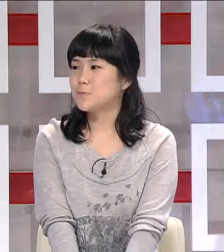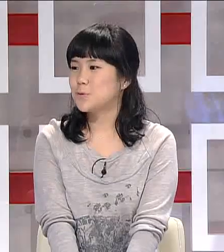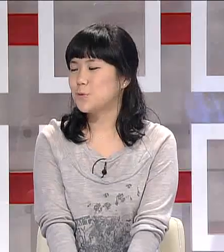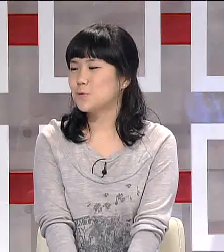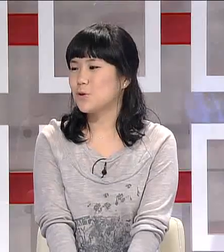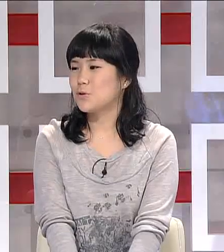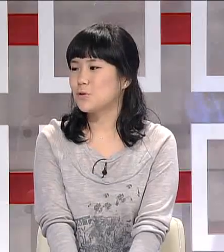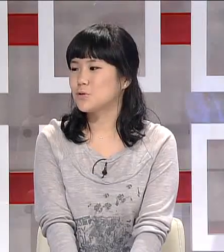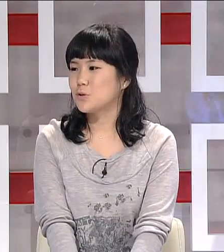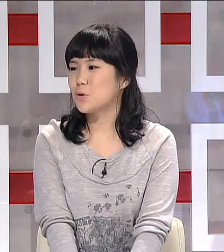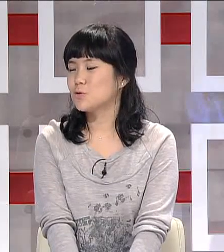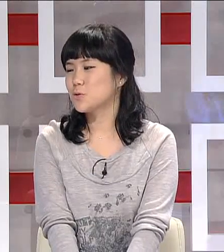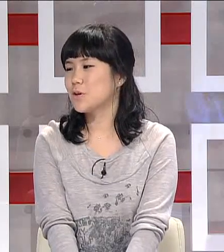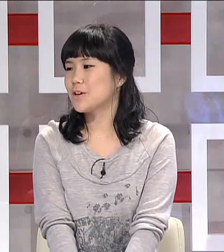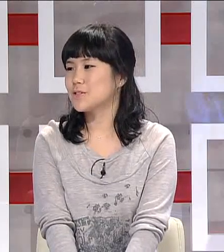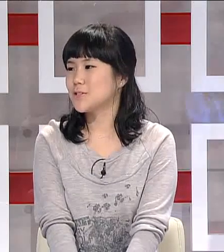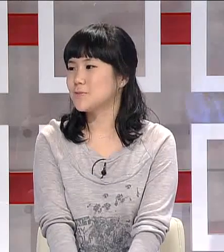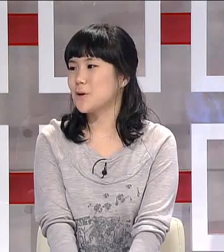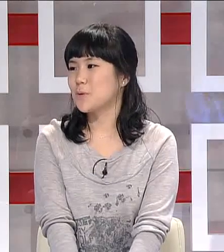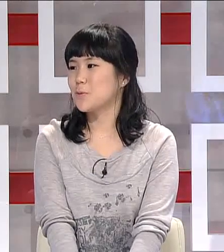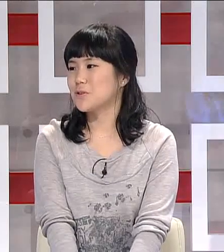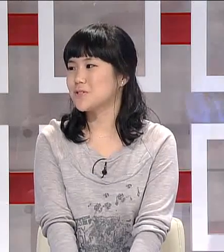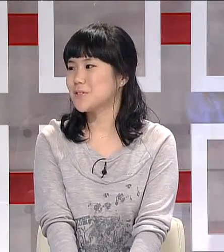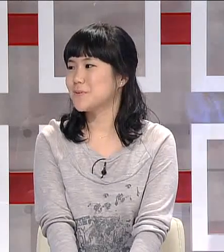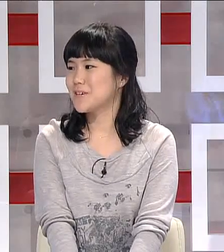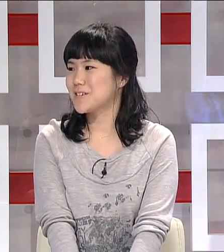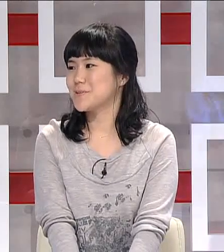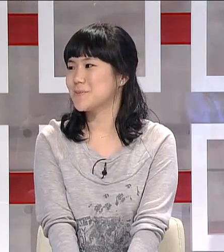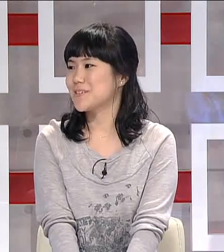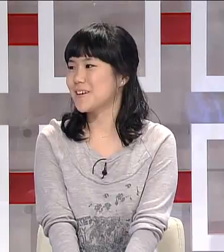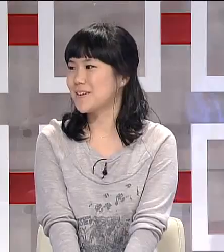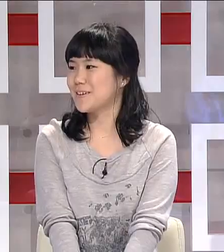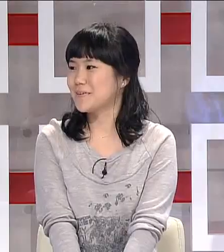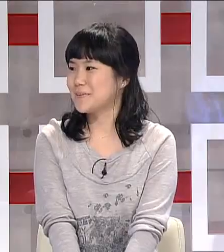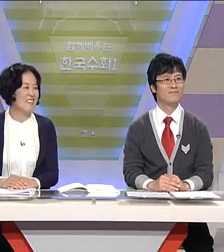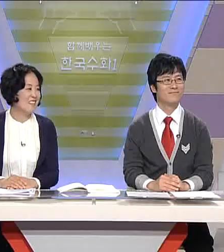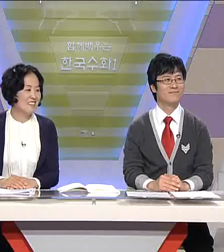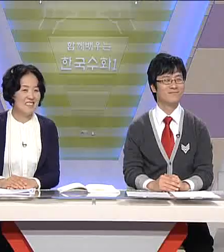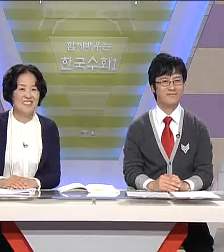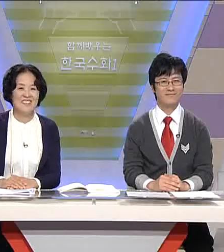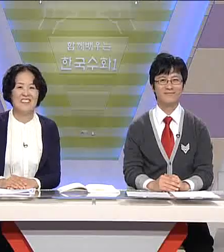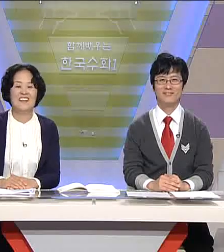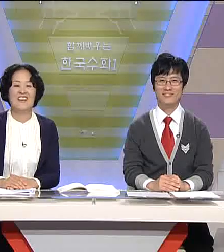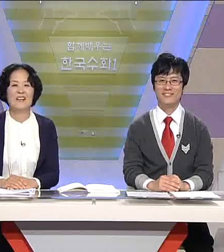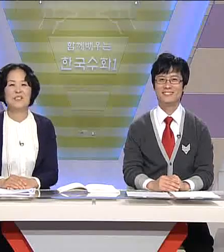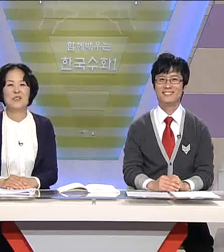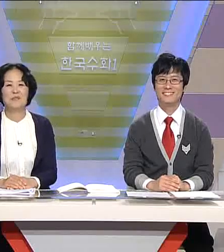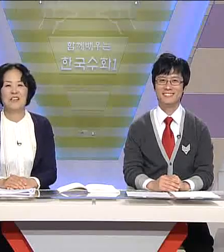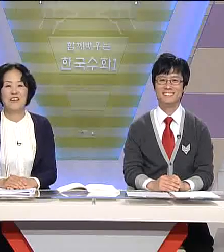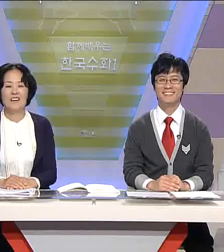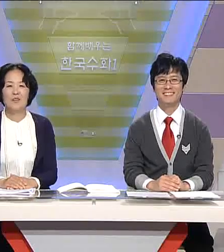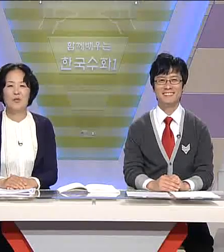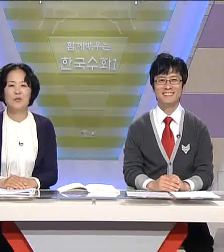앞으로 더욱 수화에 관심을 갖고 열심히 하겠습니다. 네,